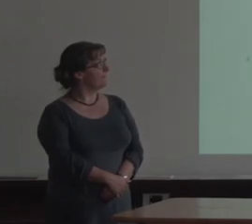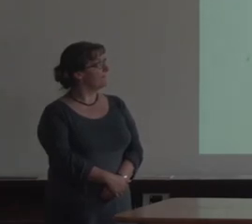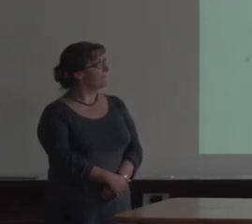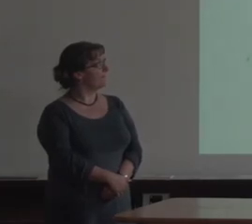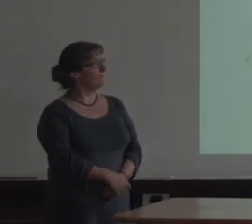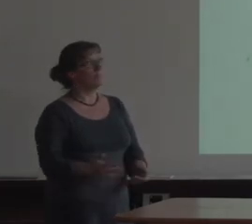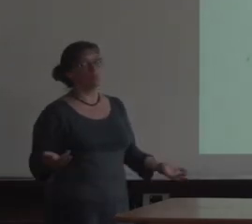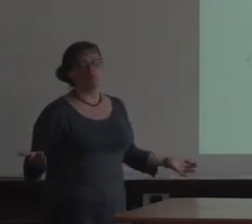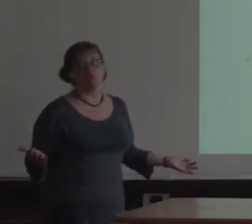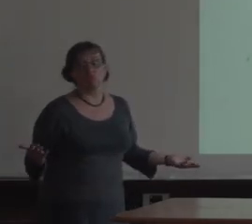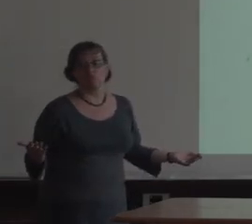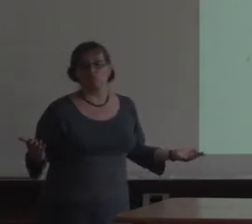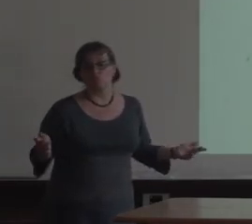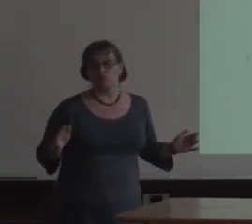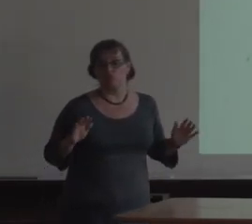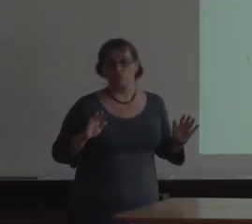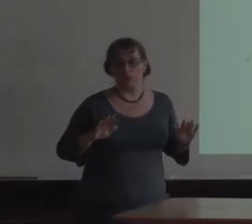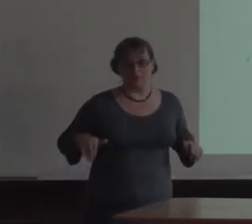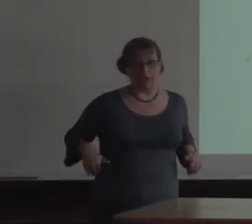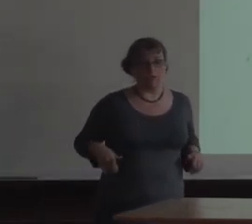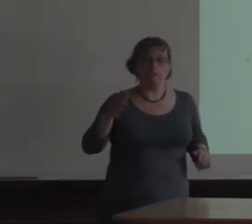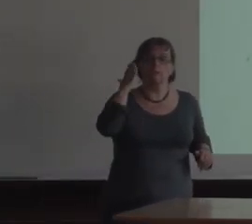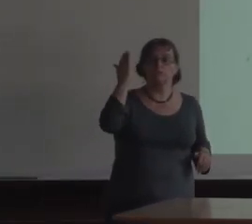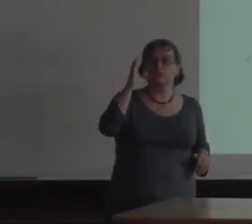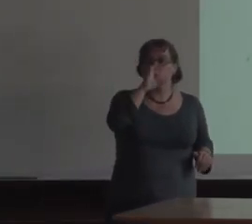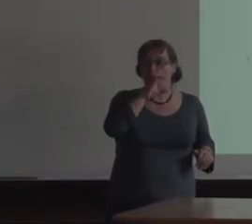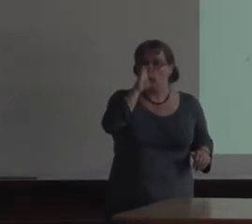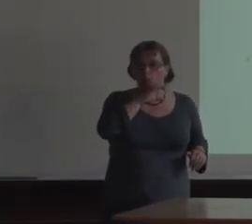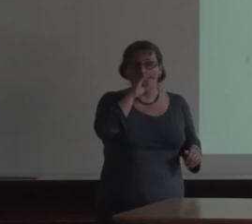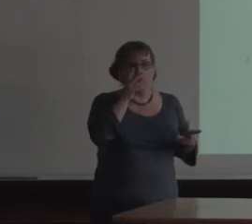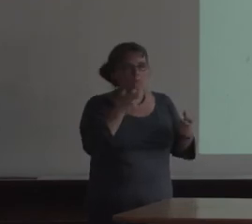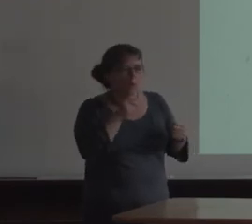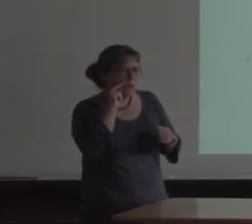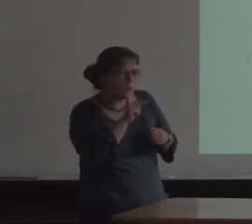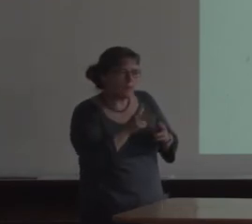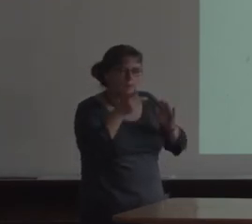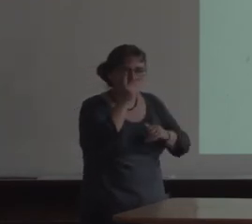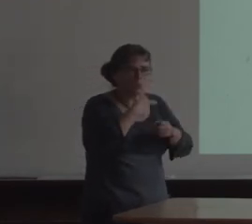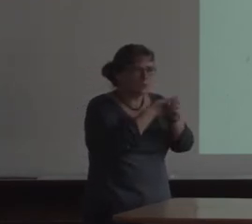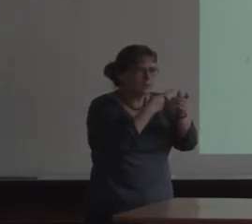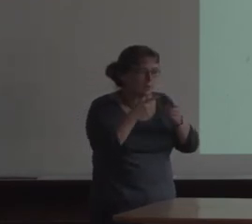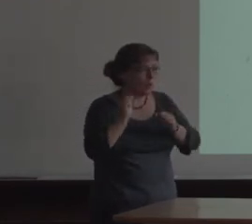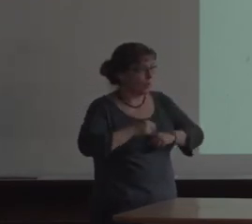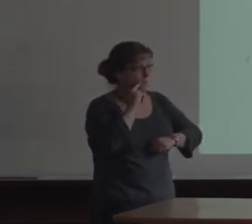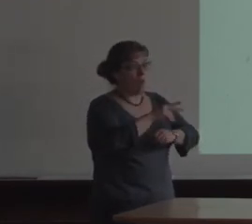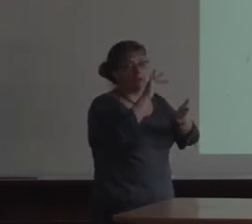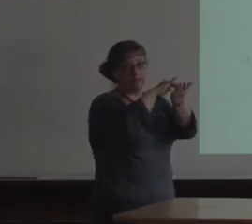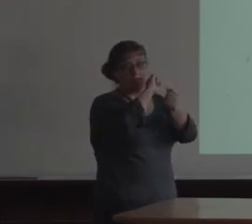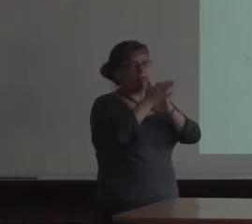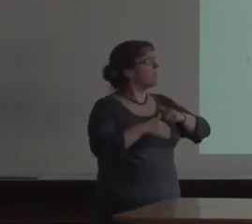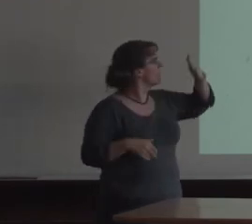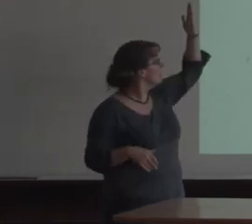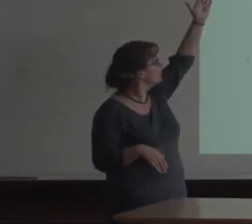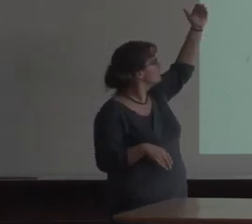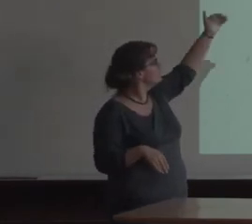On arrive à la fin. Si vous voulez en savoir plus sur les différents outils, le site de PyTest, le site de Tox, le site